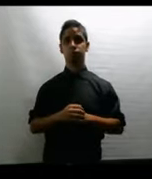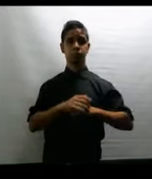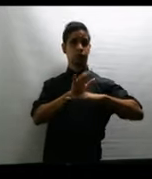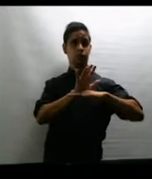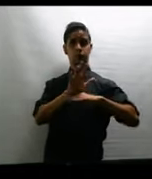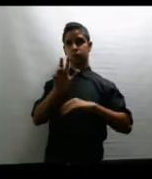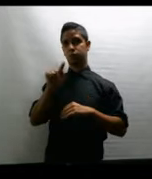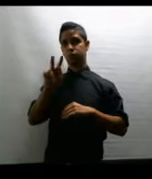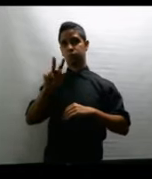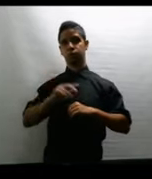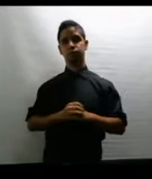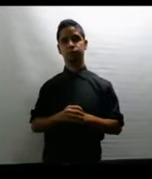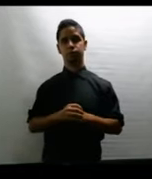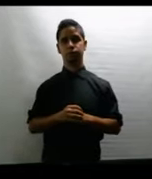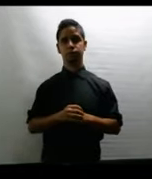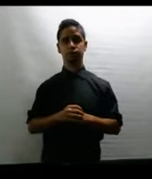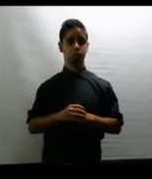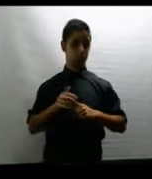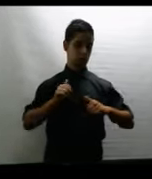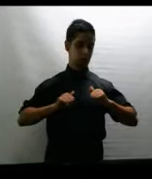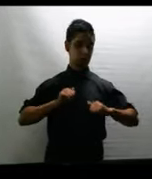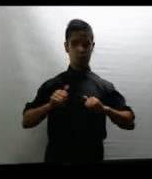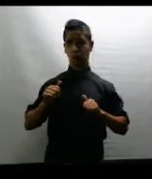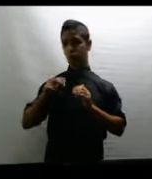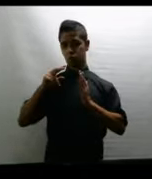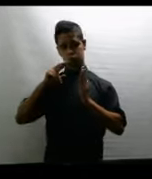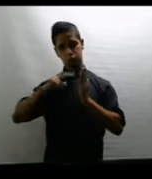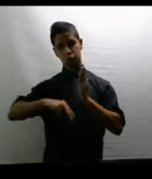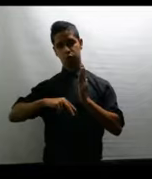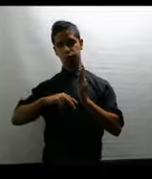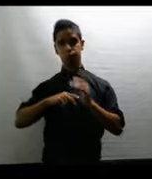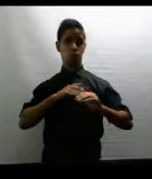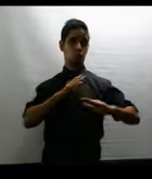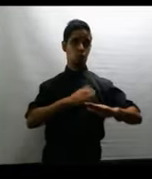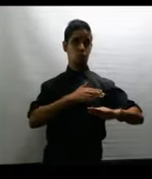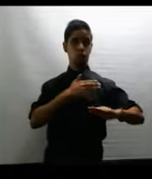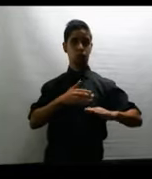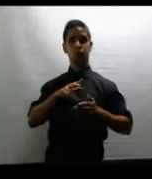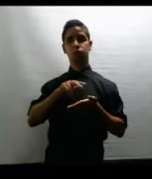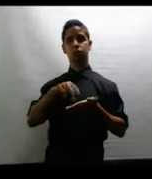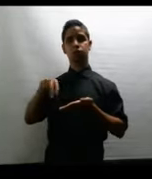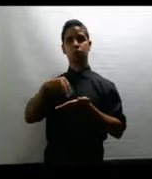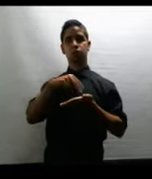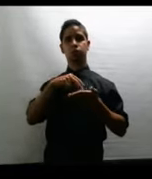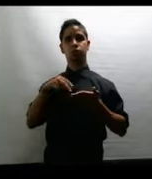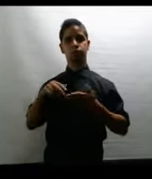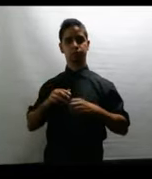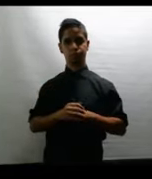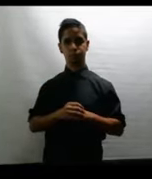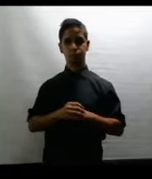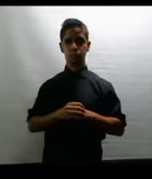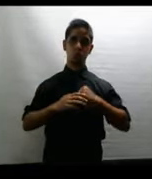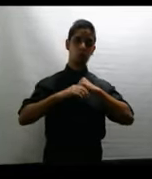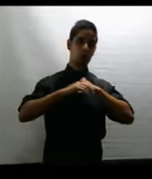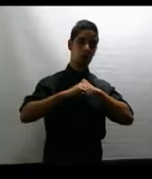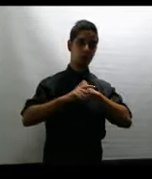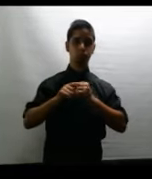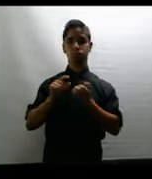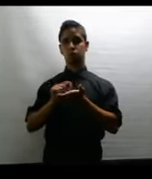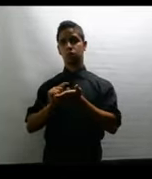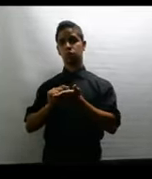cine y televisión, teatro y literatura, música, danza,